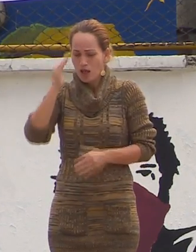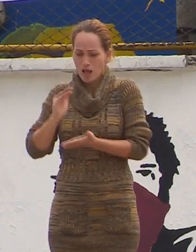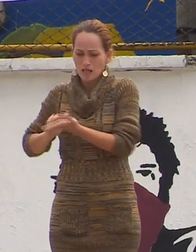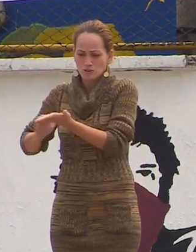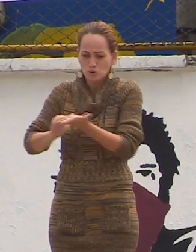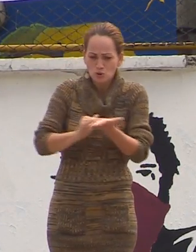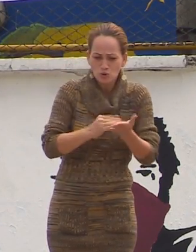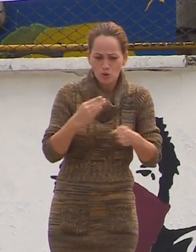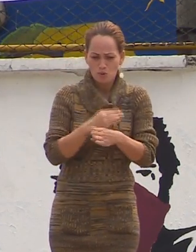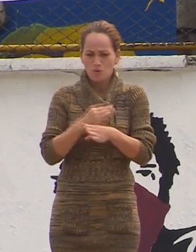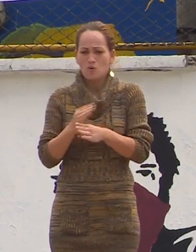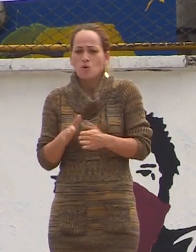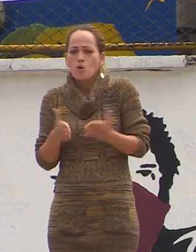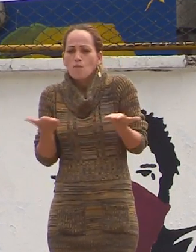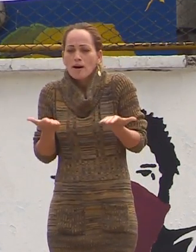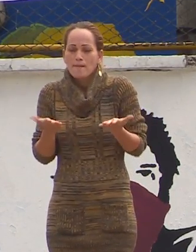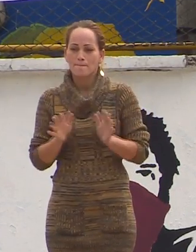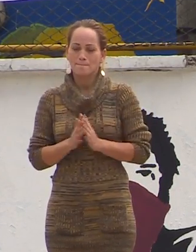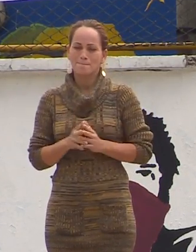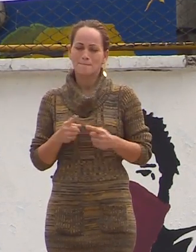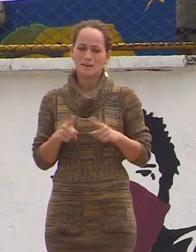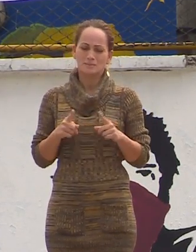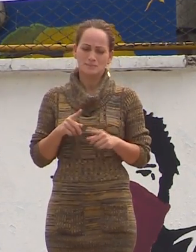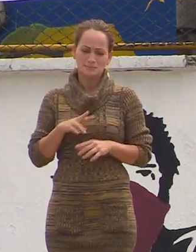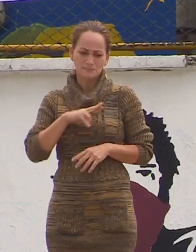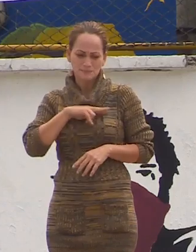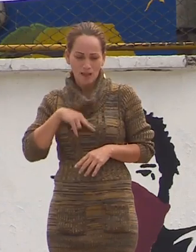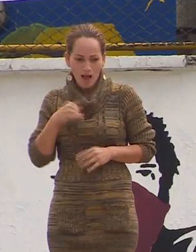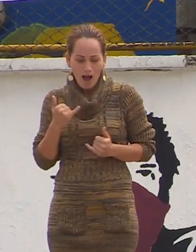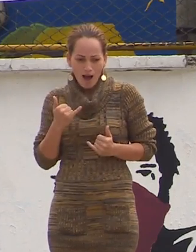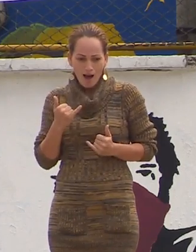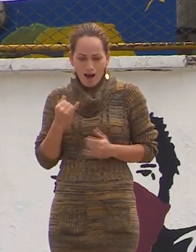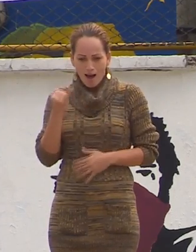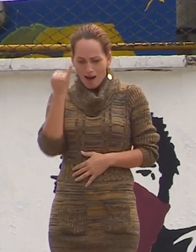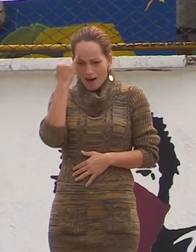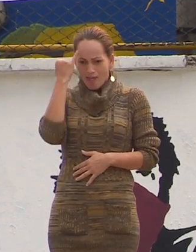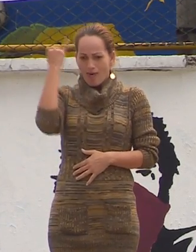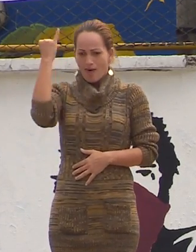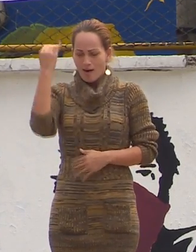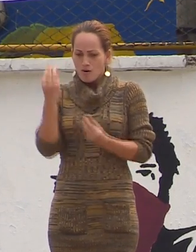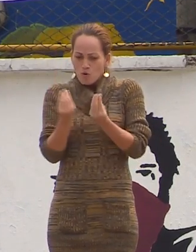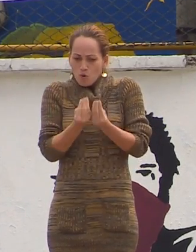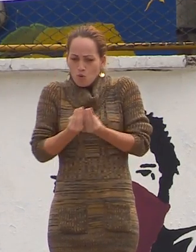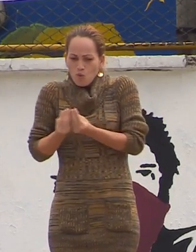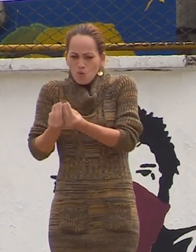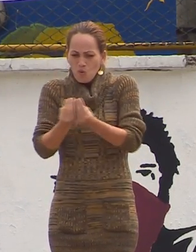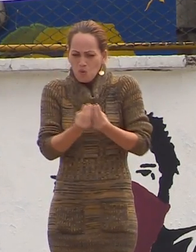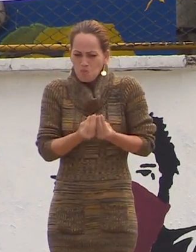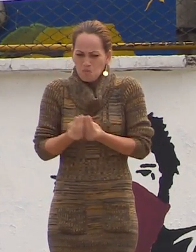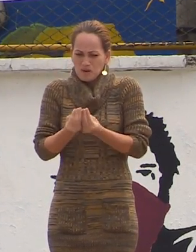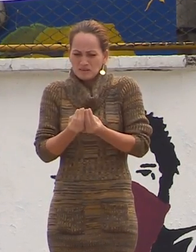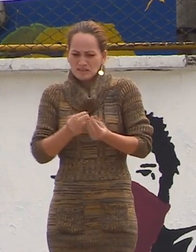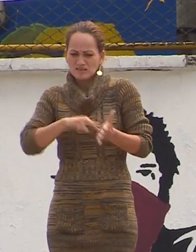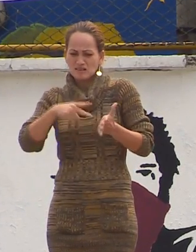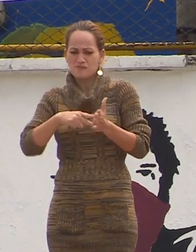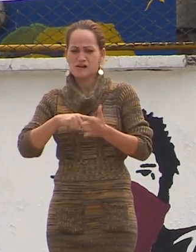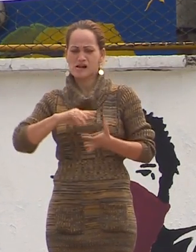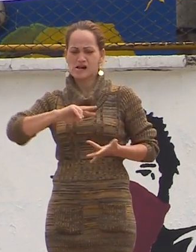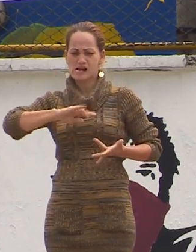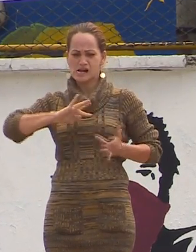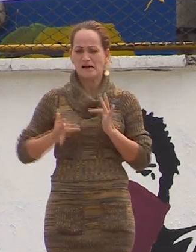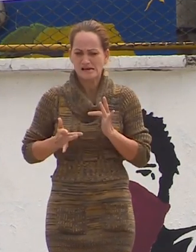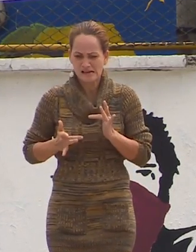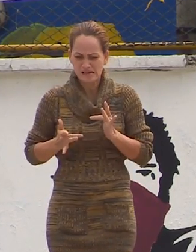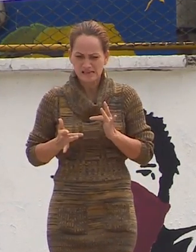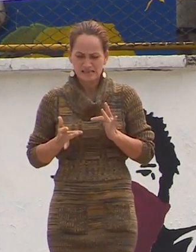problema. Si acaso partiéramos de la idea de que la convivencia es pura ambigüedad,